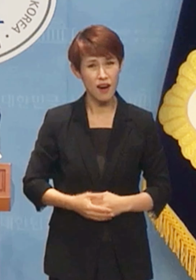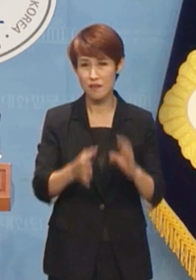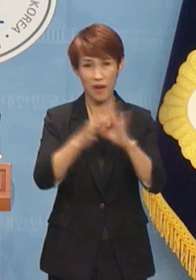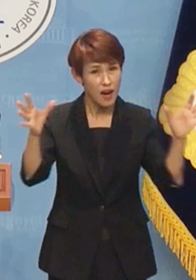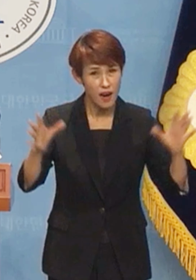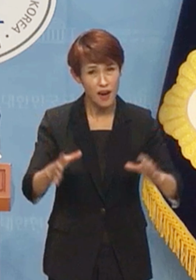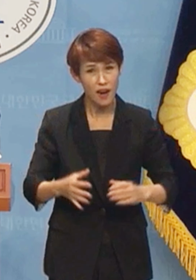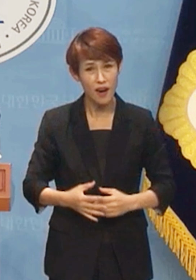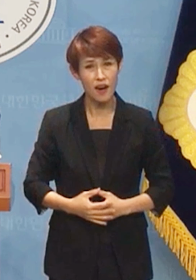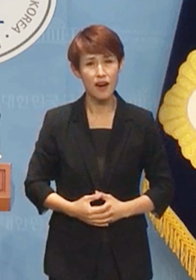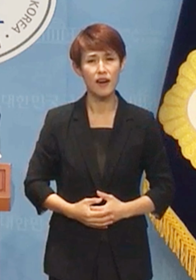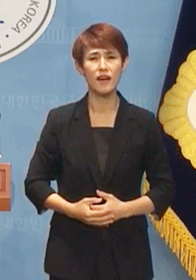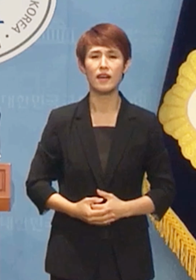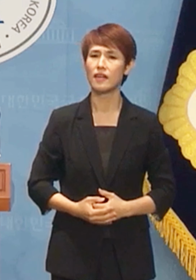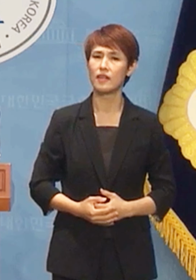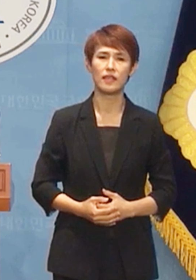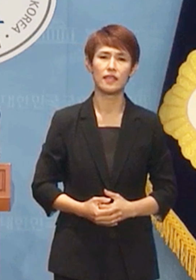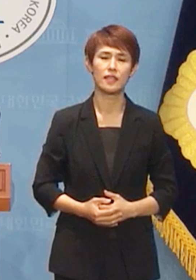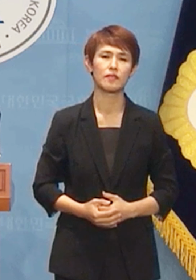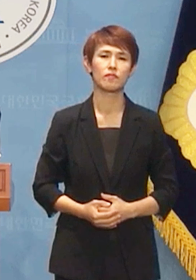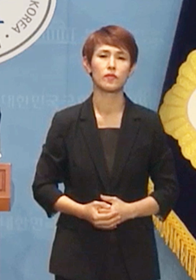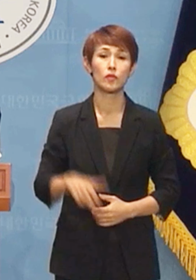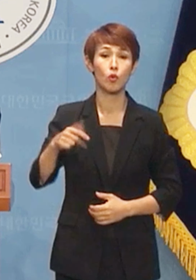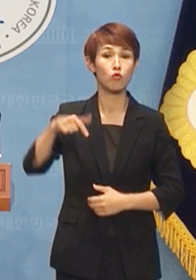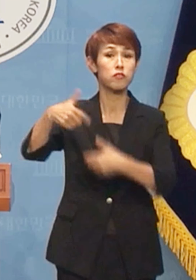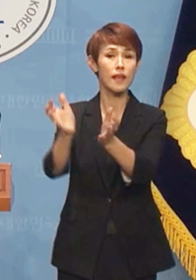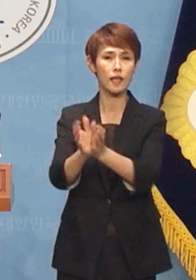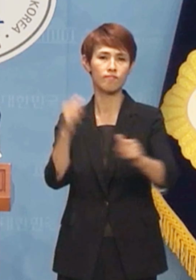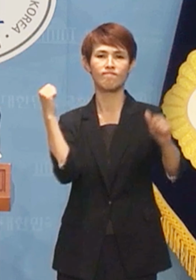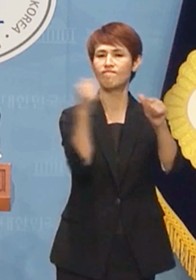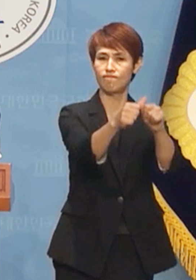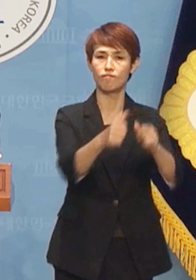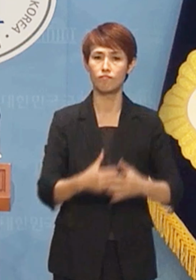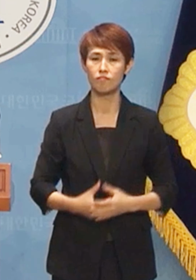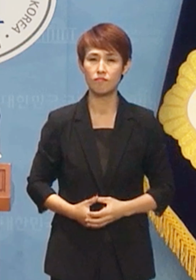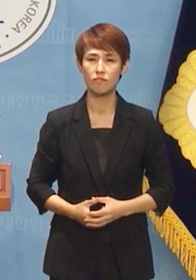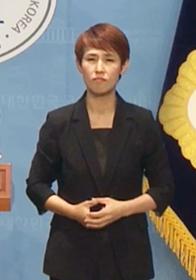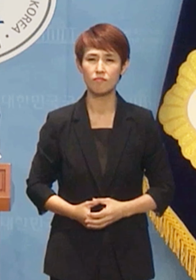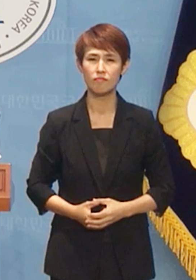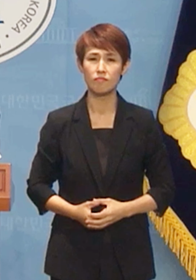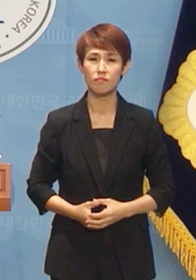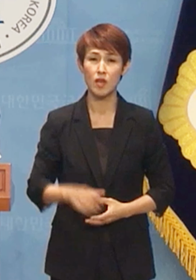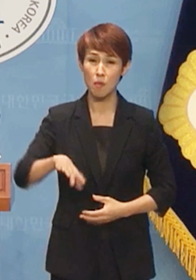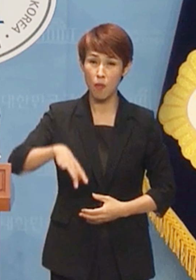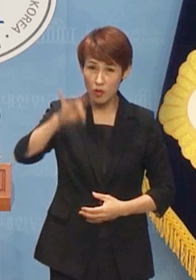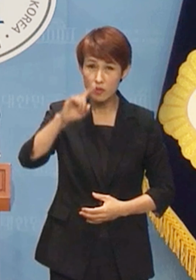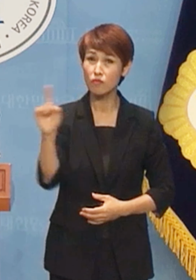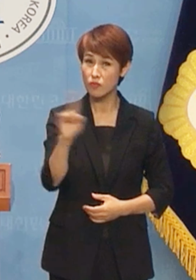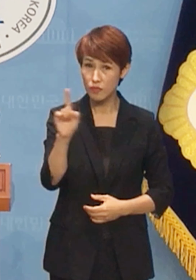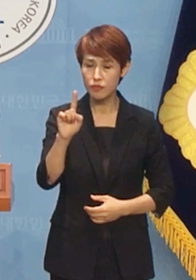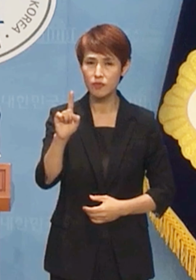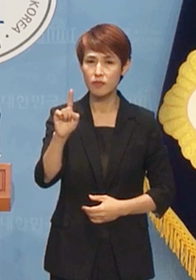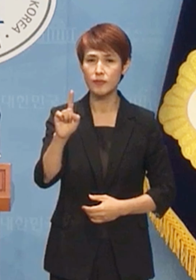일인가 봅니다 조국 혁신당 충고합니다 순서가 틀렸습니다